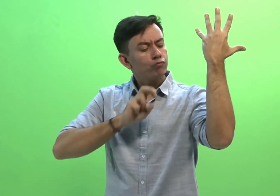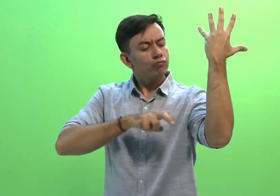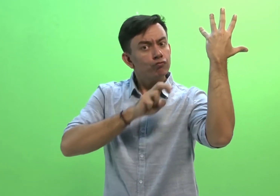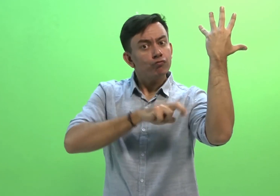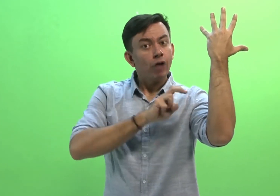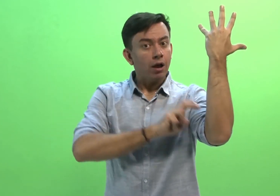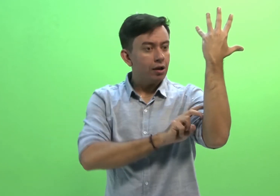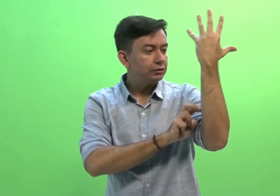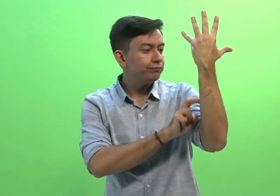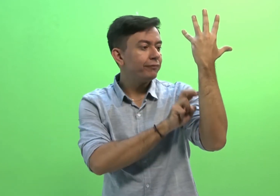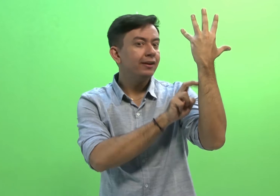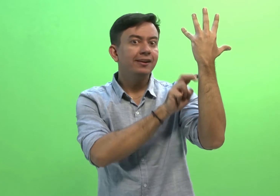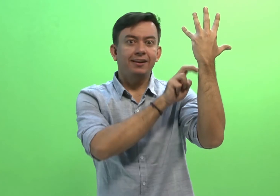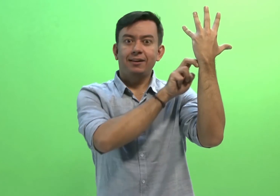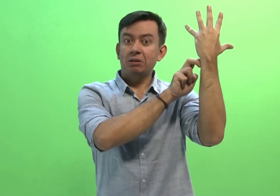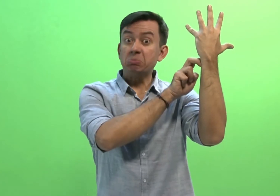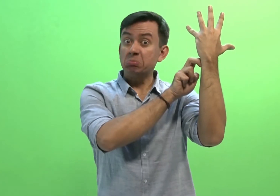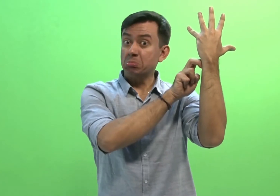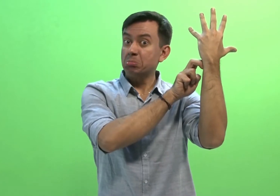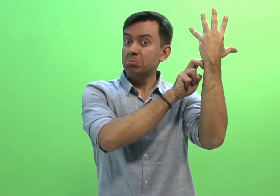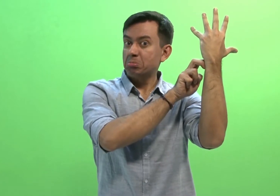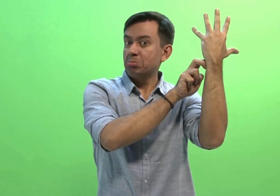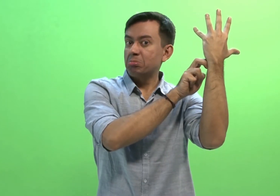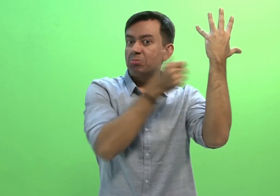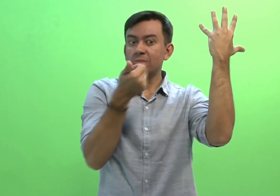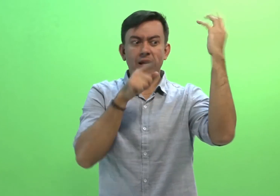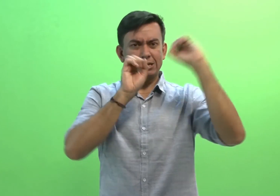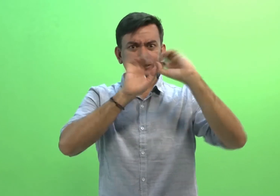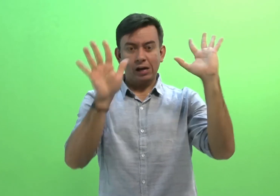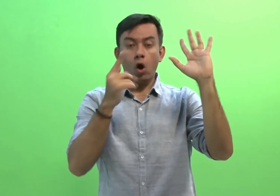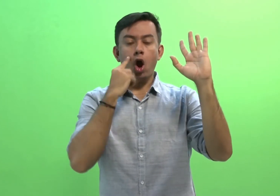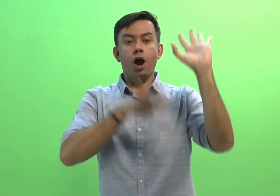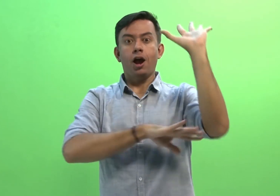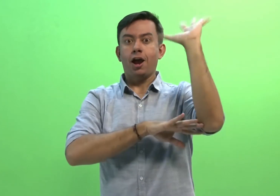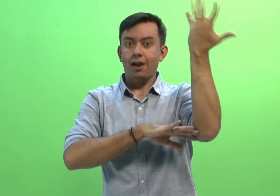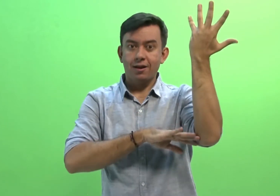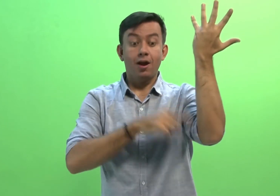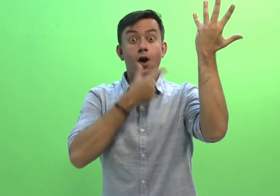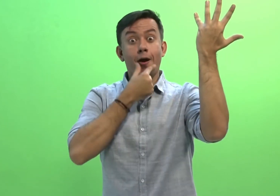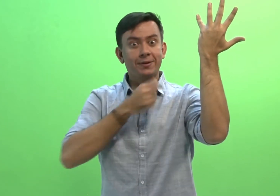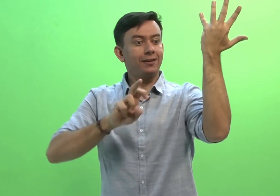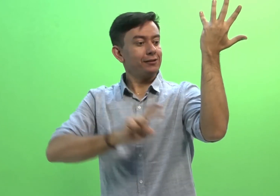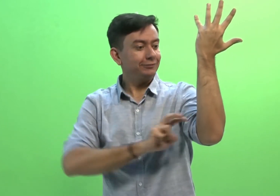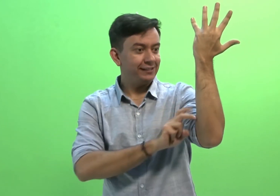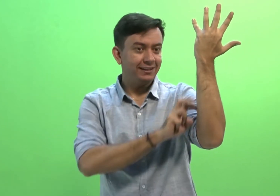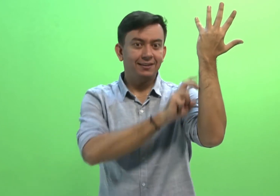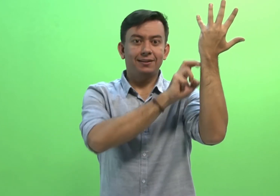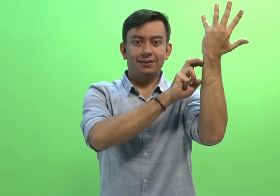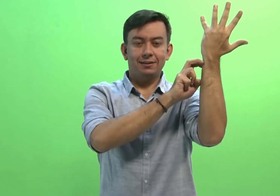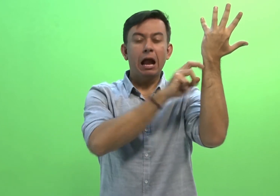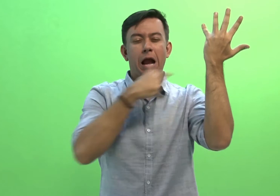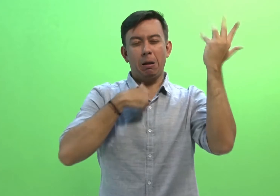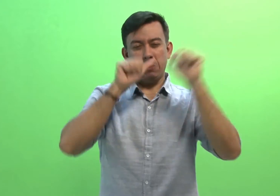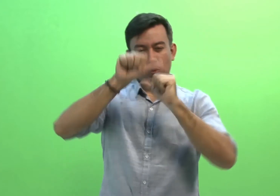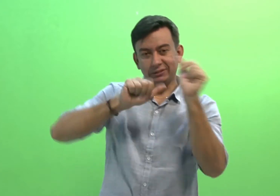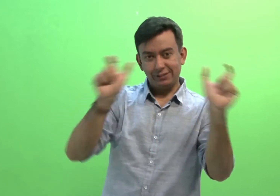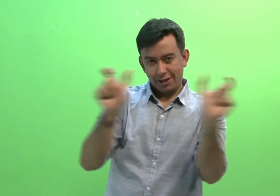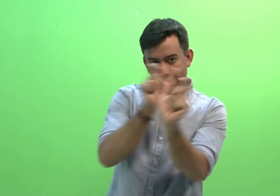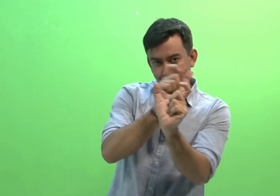menino subiu na árvore. Perfeito, tá claro. A árvore, o menino subiu. Agora,